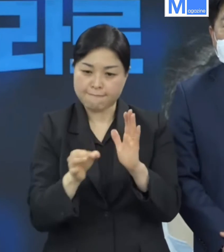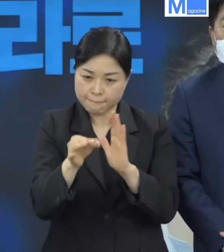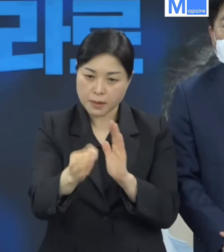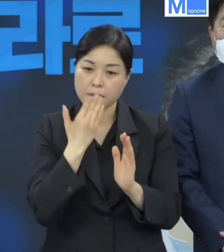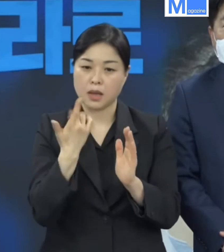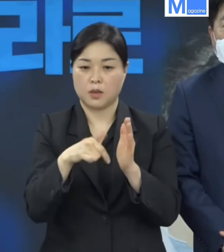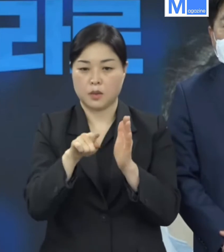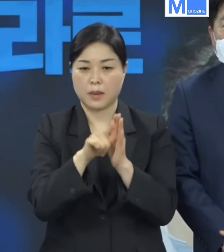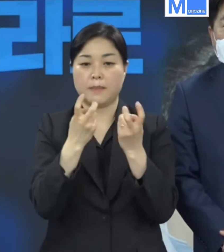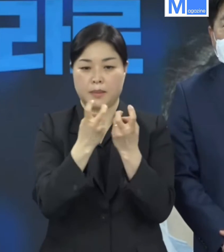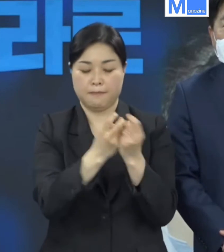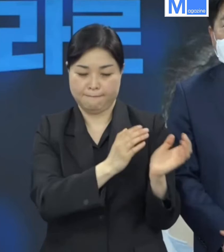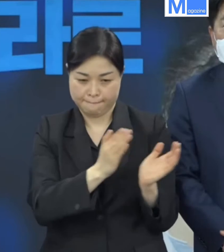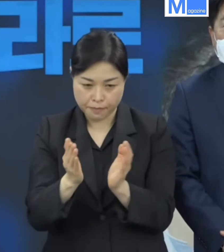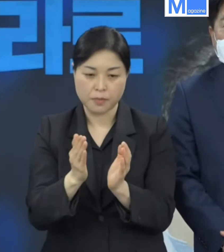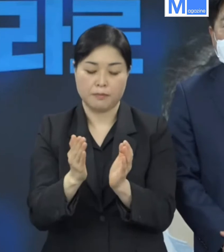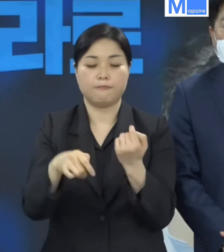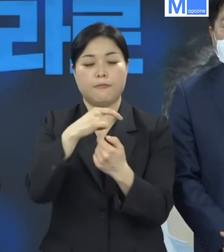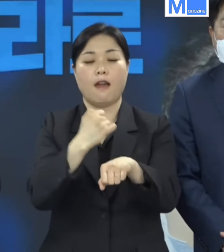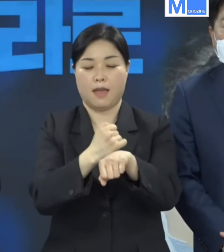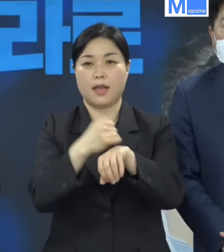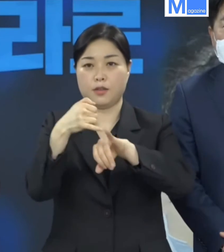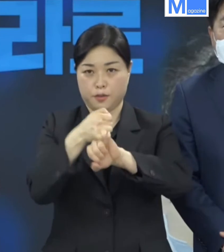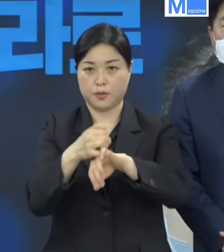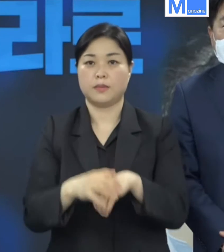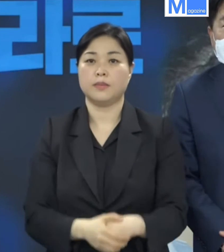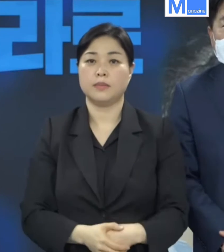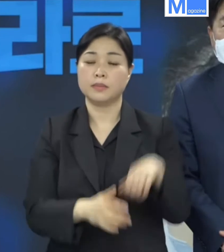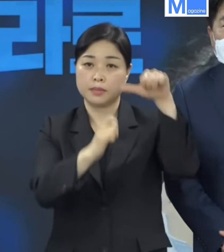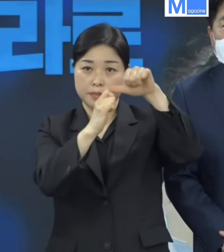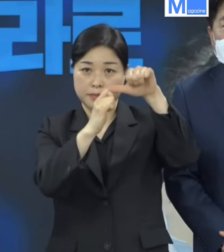하겠습니다. 다섯 번째,